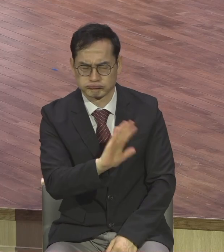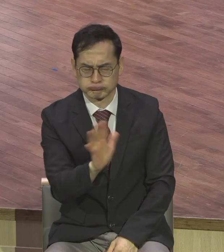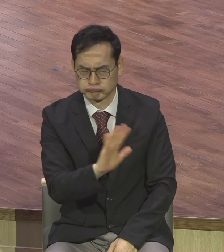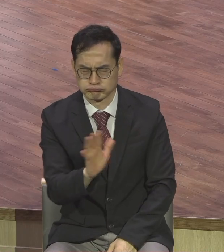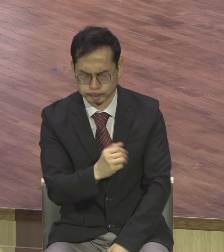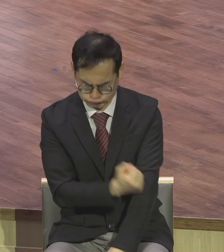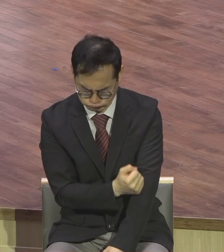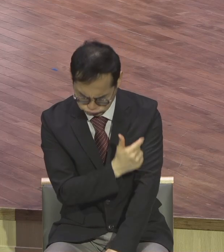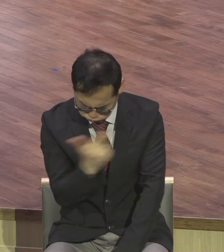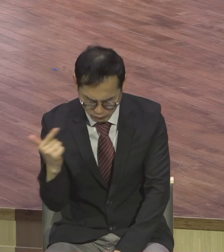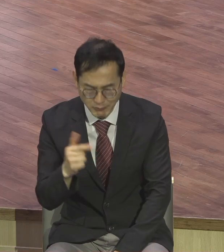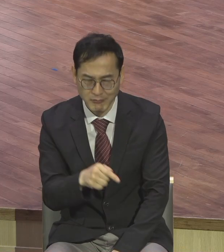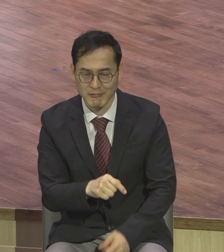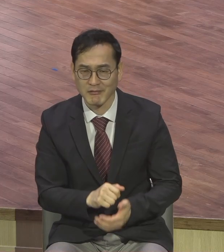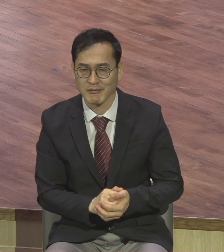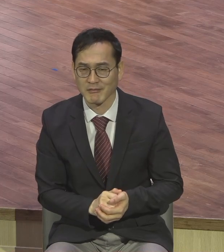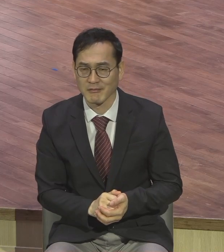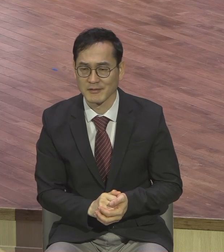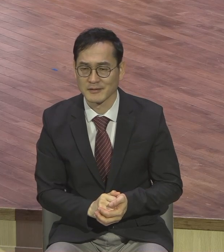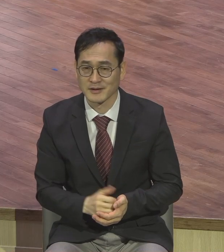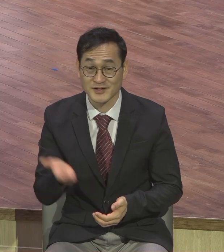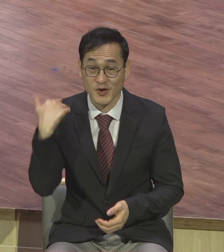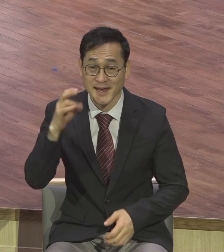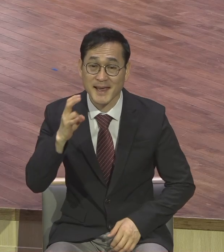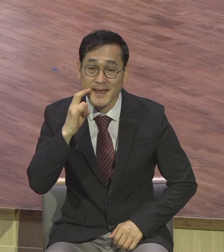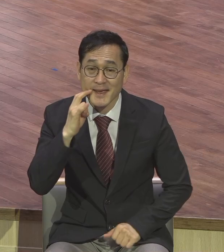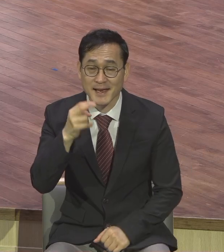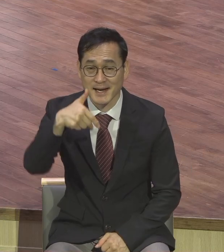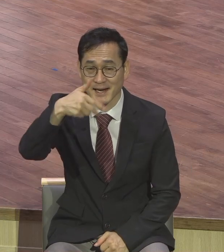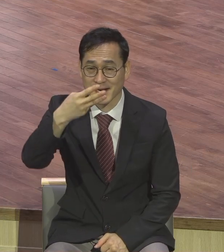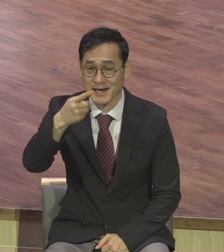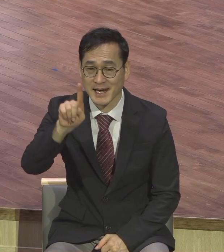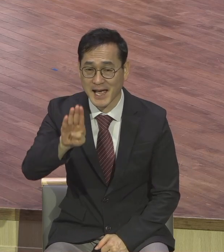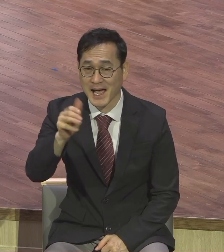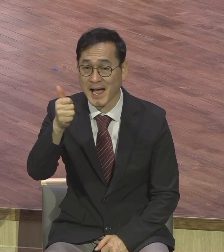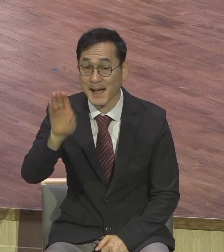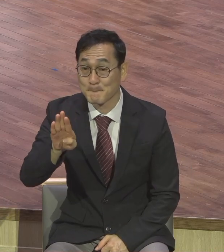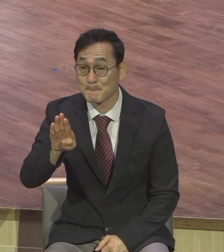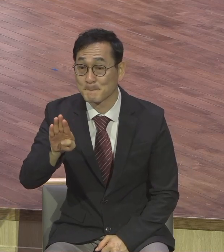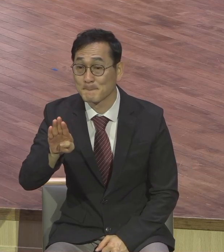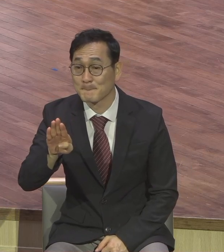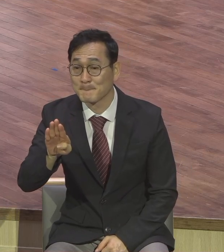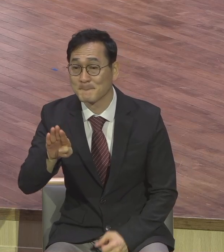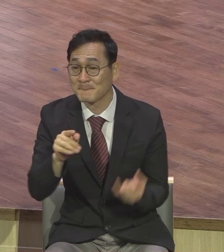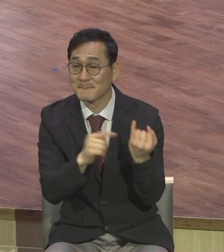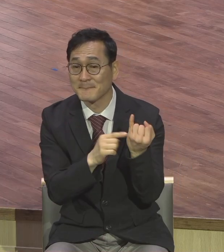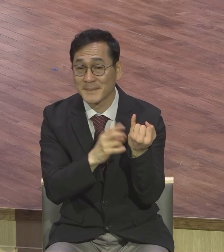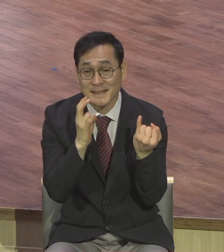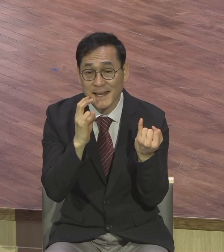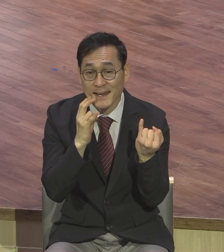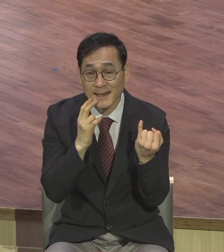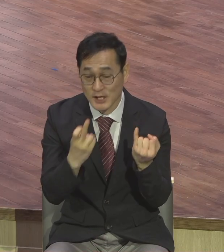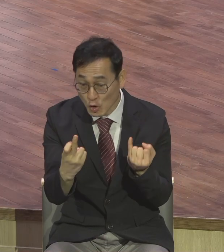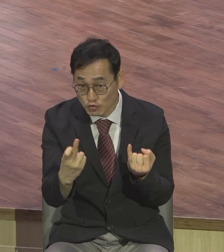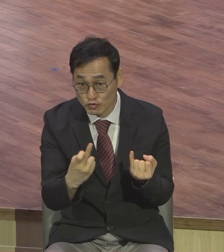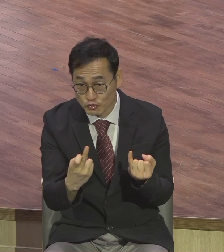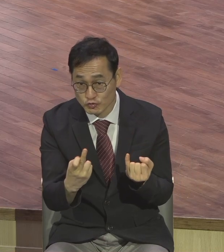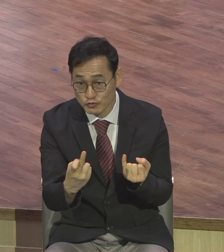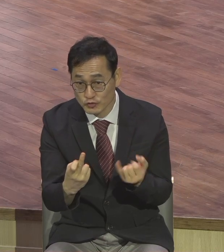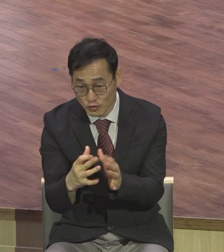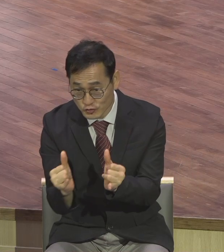막 라합이 뭐 솔직히 뭐 기생이 뭐 저지 여관방 하는데 오 찾아온 거 숨겨줬다 그 뭔 그렇게 큰 일입니까?